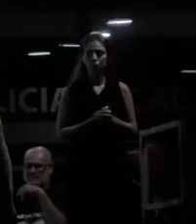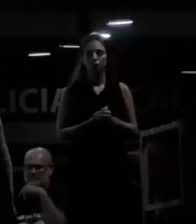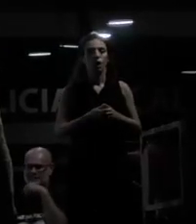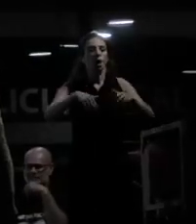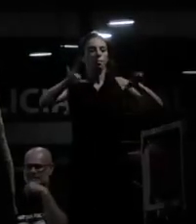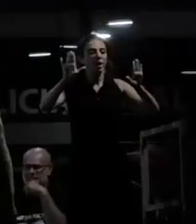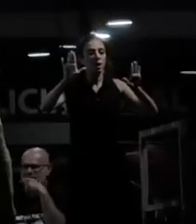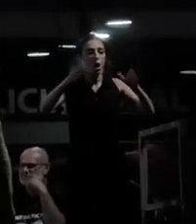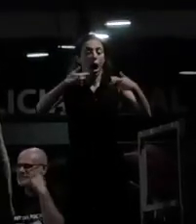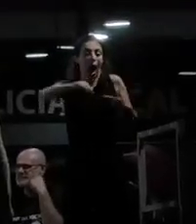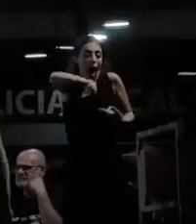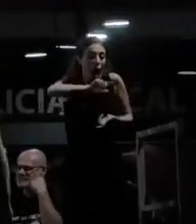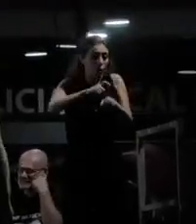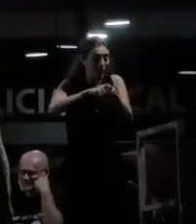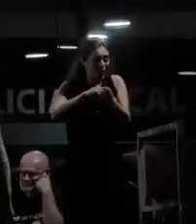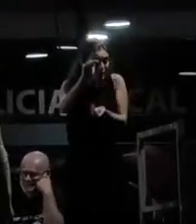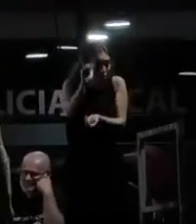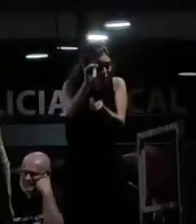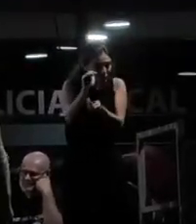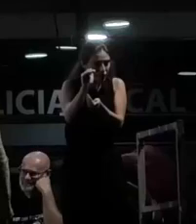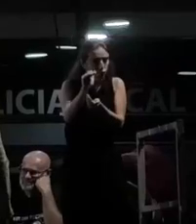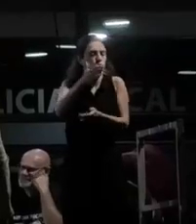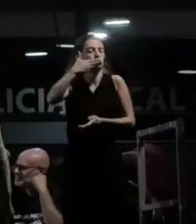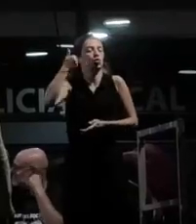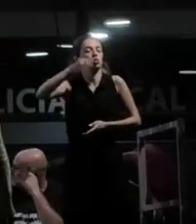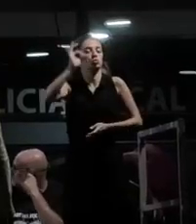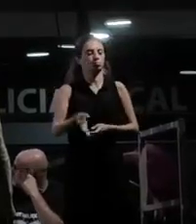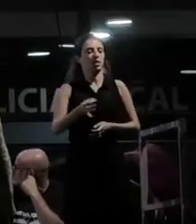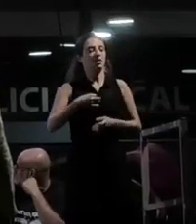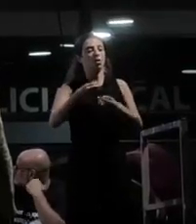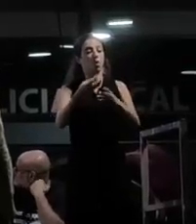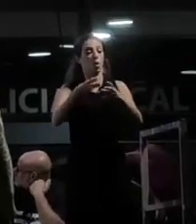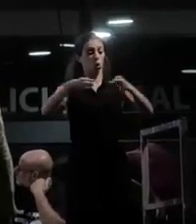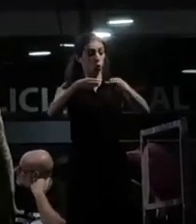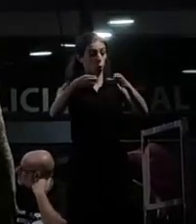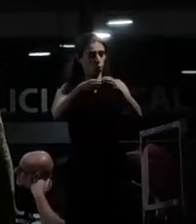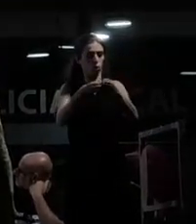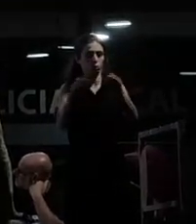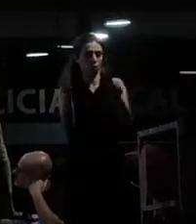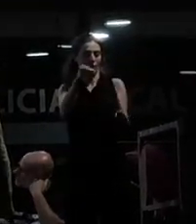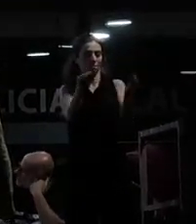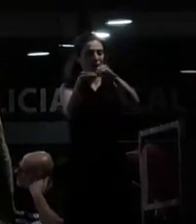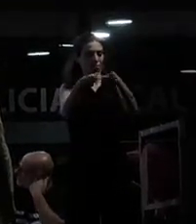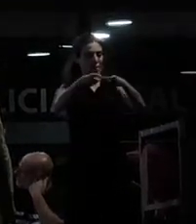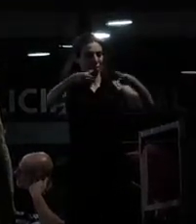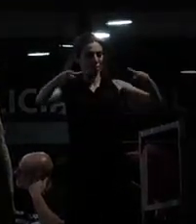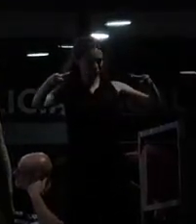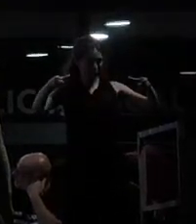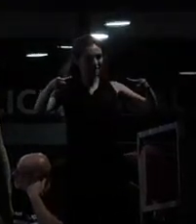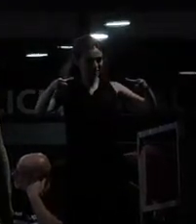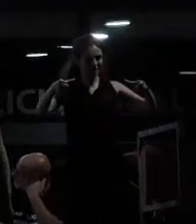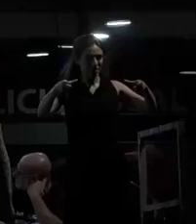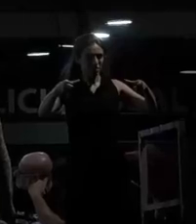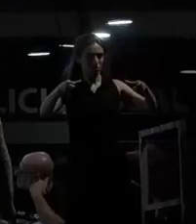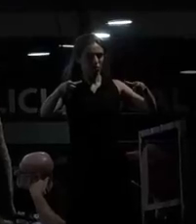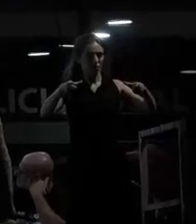Però tot i ser petits, tenim orgull i com a grup no hem parat de créixer. Afegim personatges nous al nostre